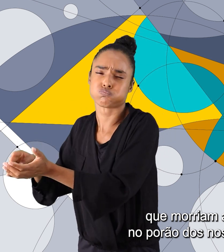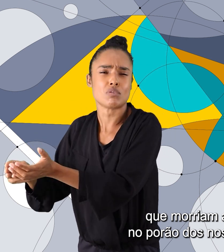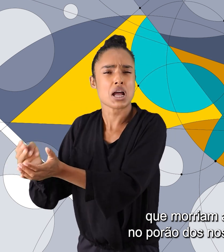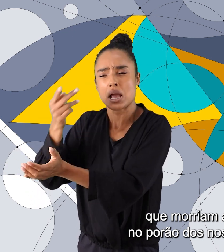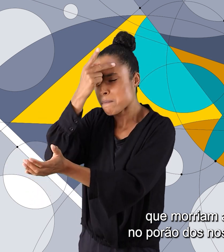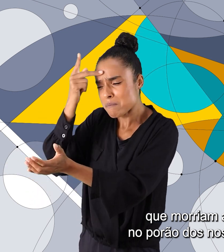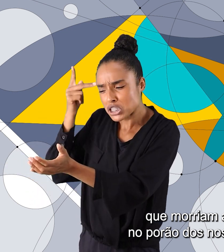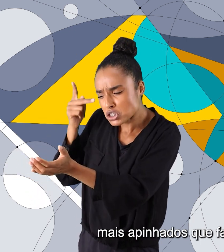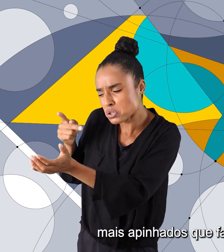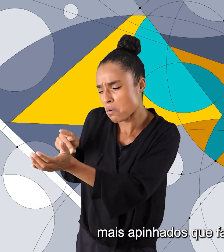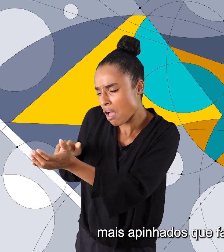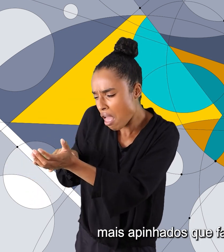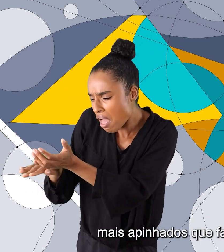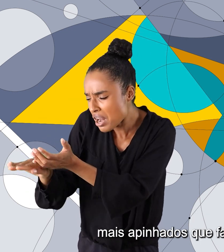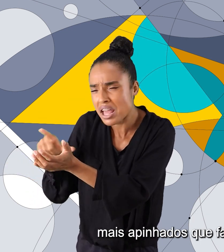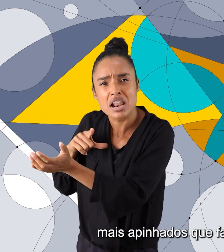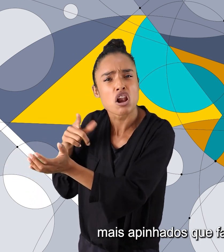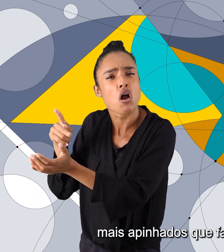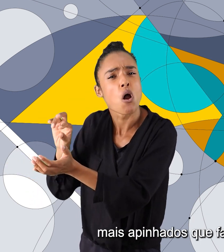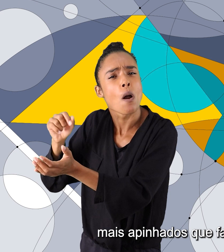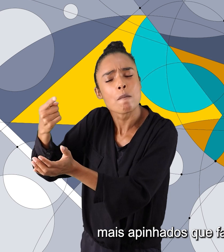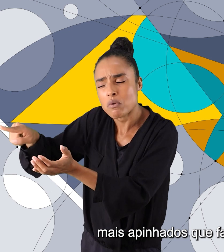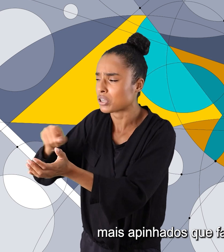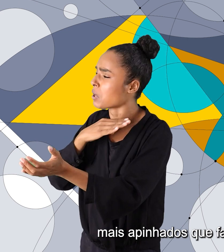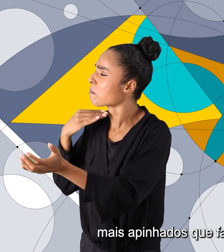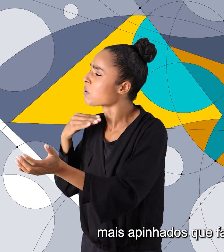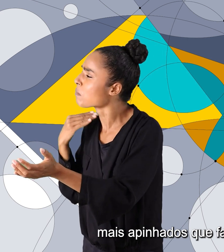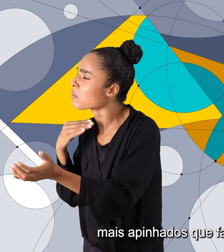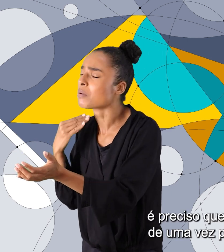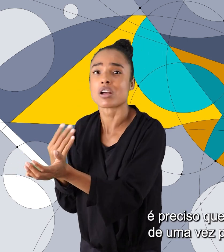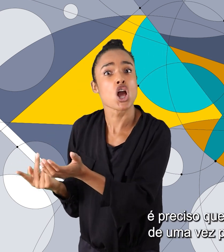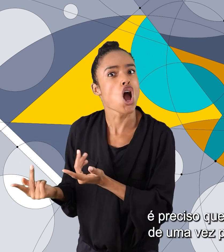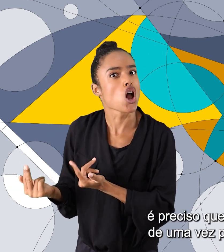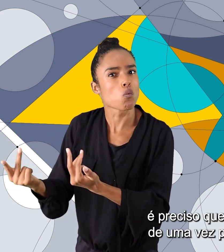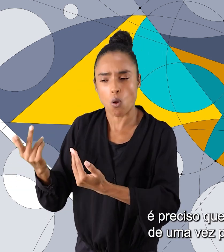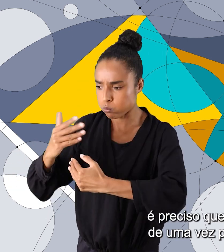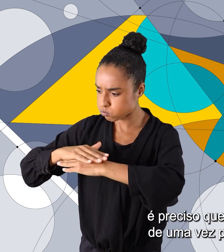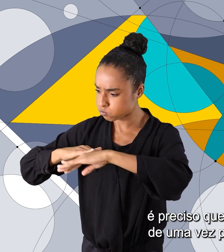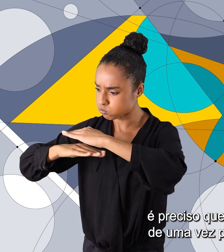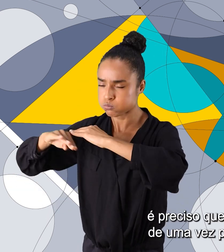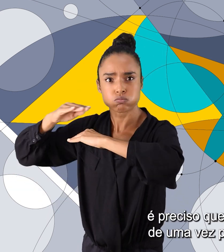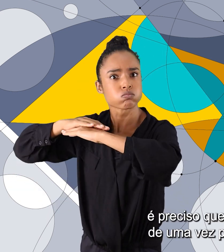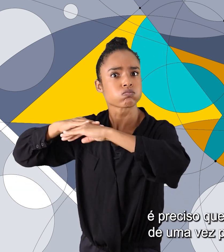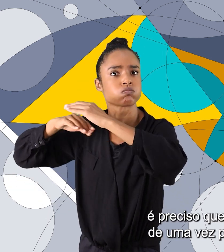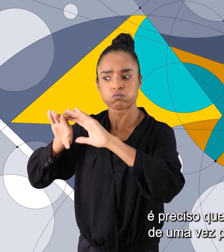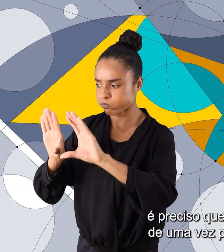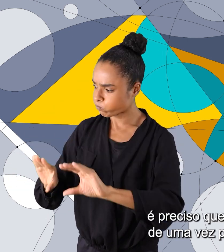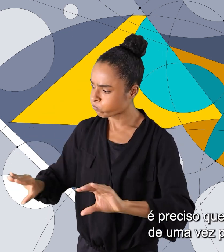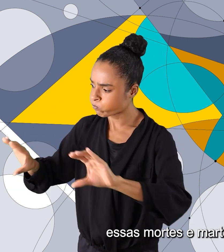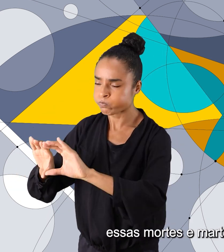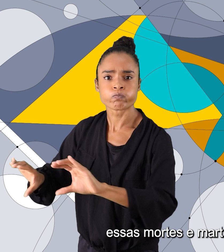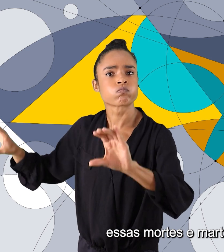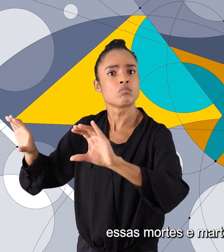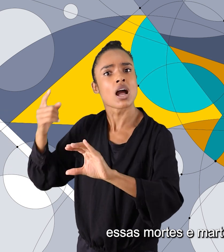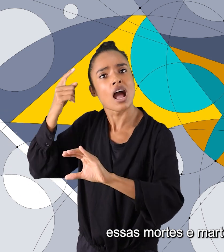dos nossos navios, mais apinhados que fardos de fazenda. É preciso que cessem de uma vez por